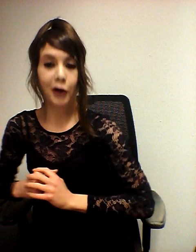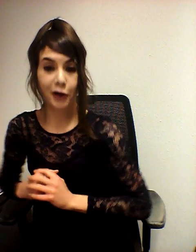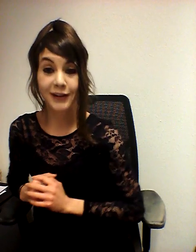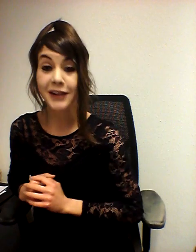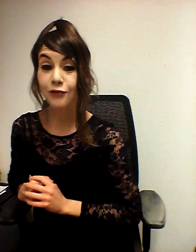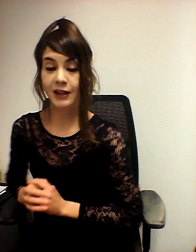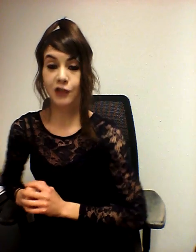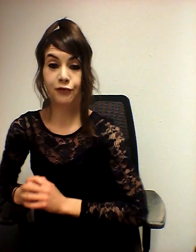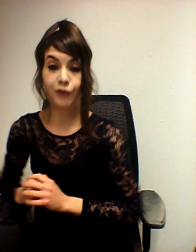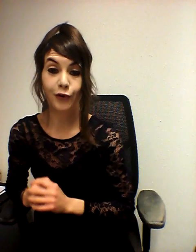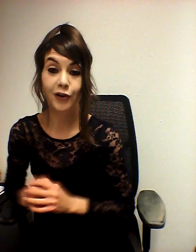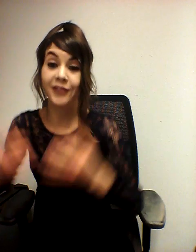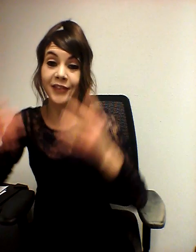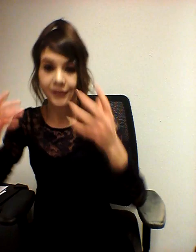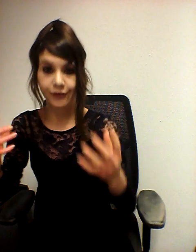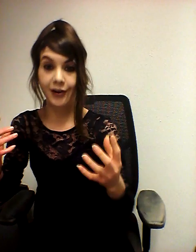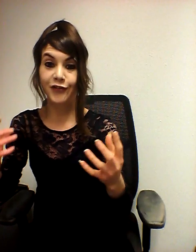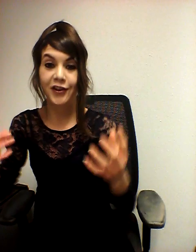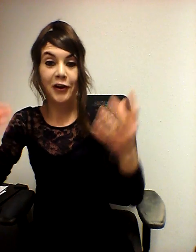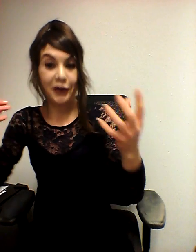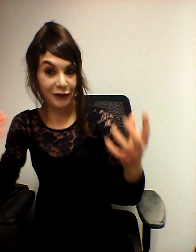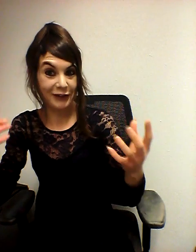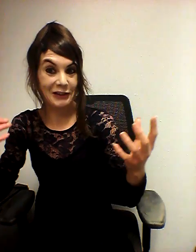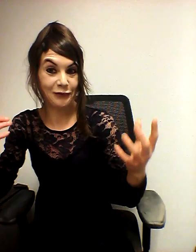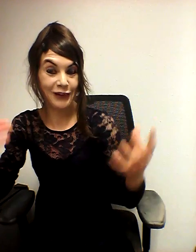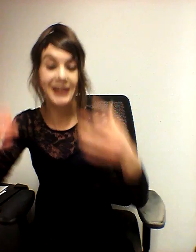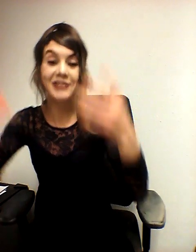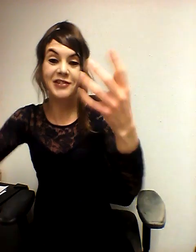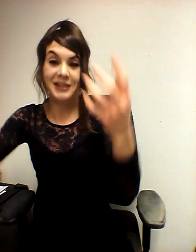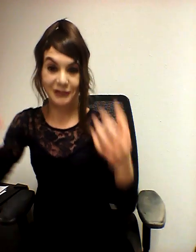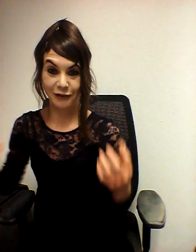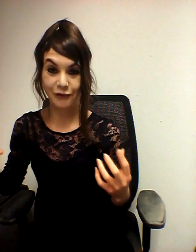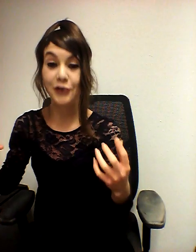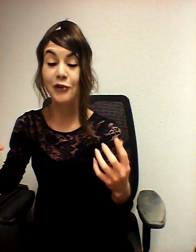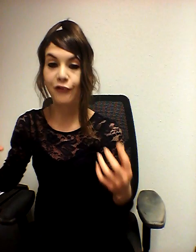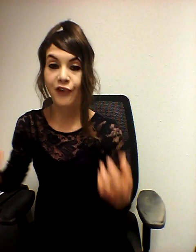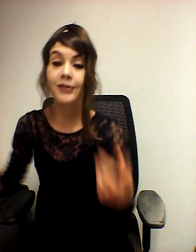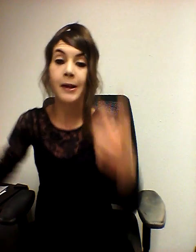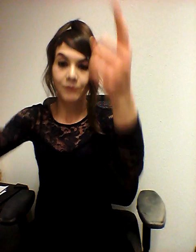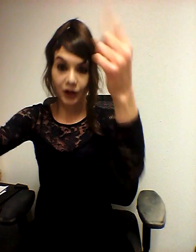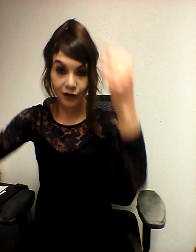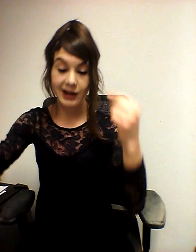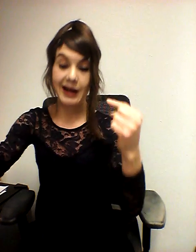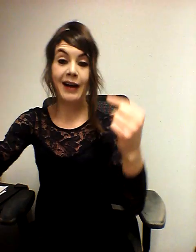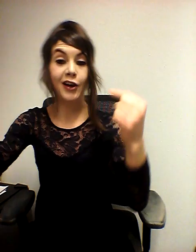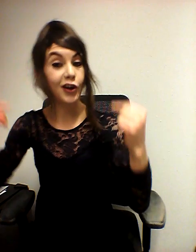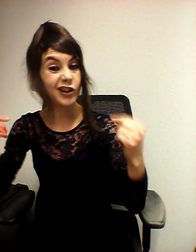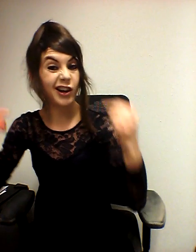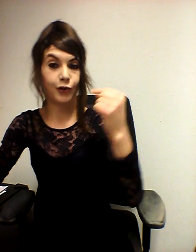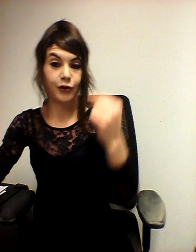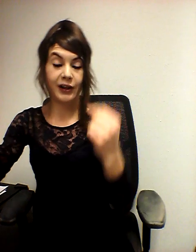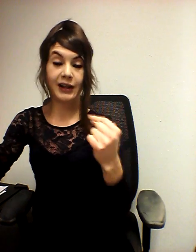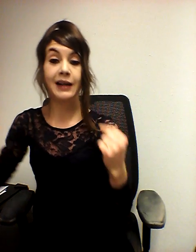gewichtsverlies volgen want gewichtsverlies is het gevolg van een lagere calorieinname